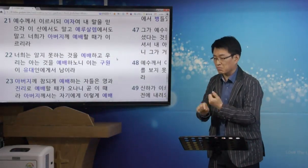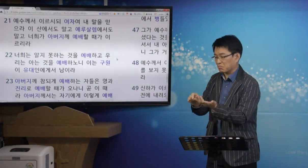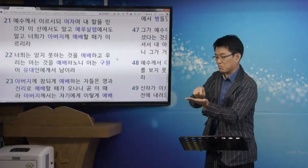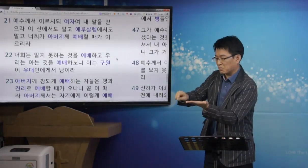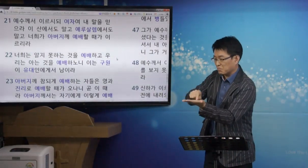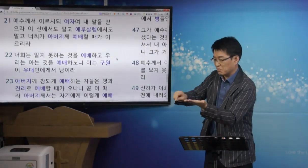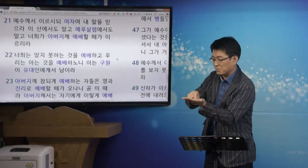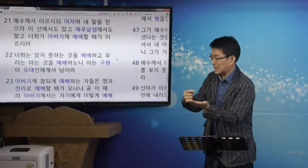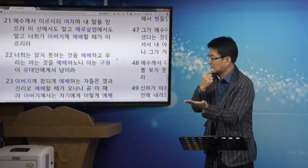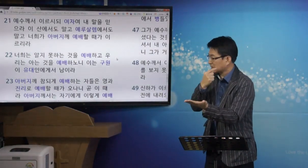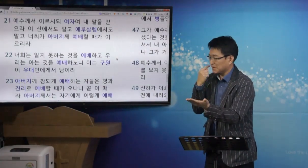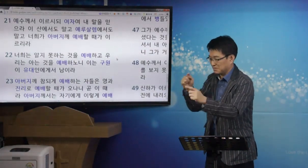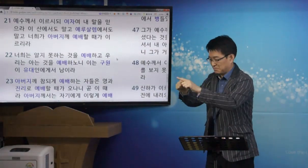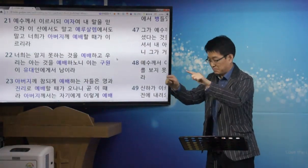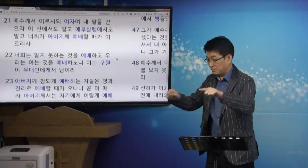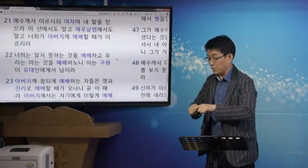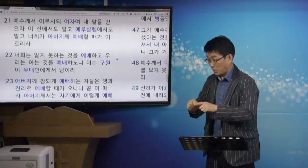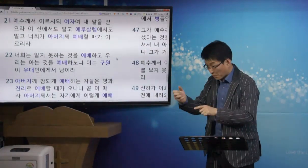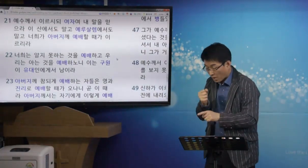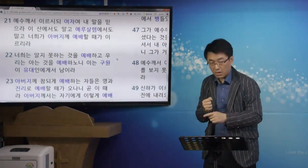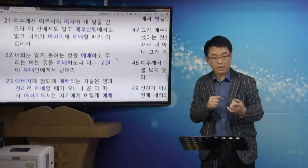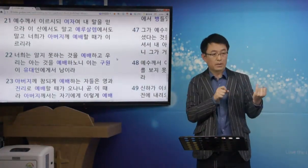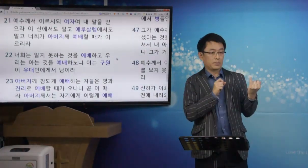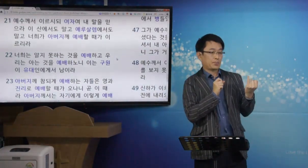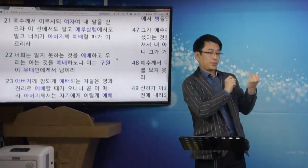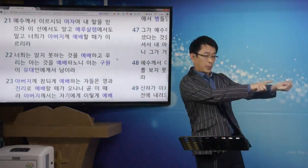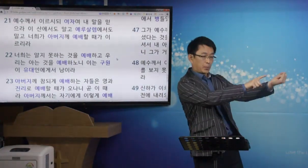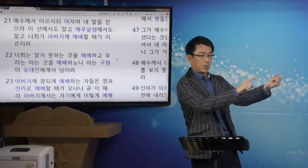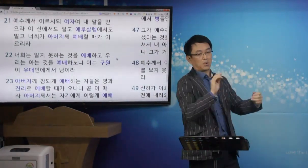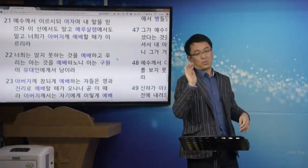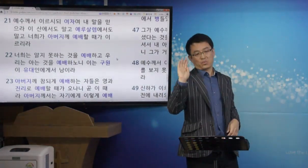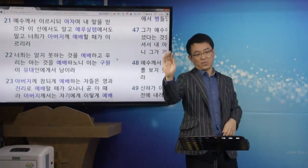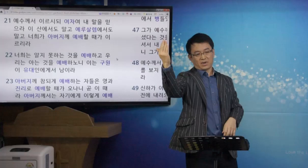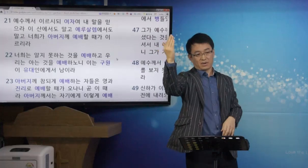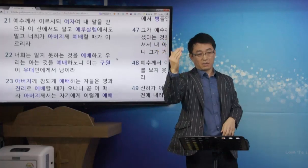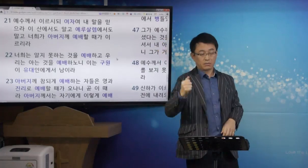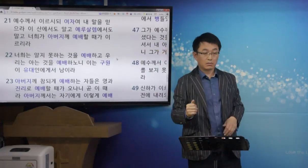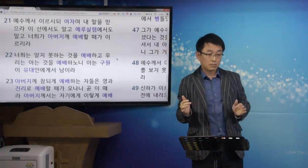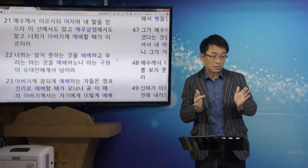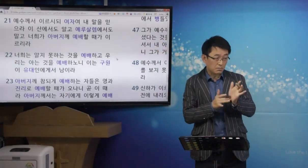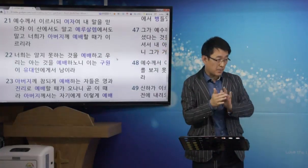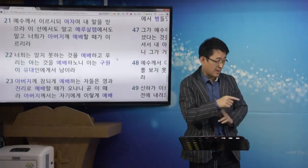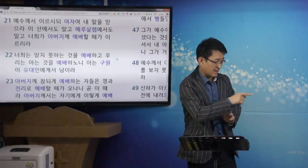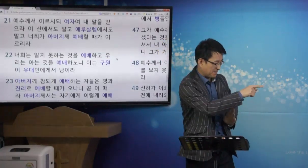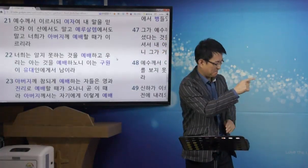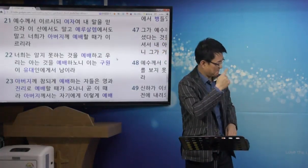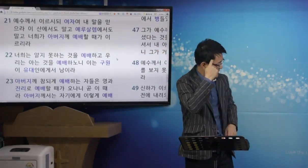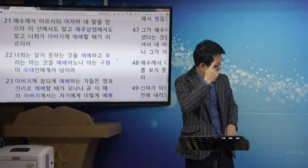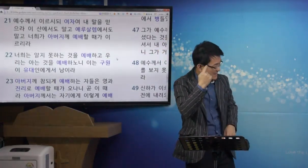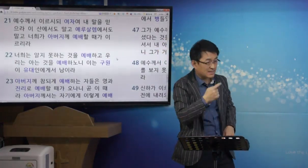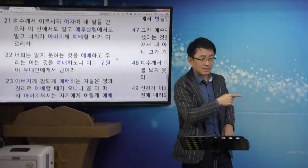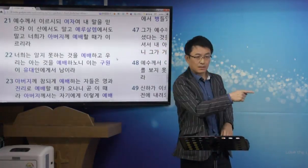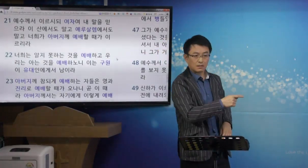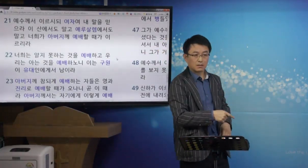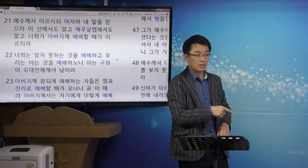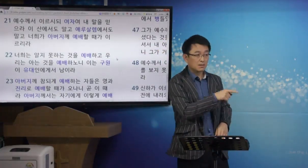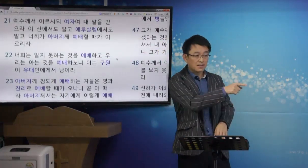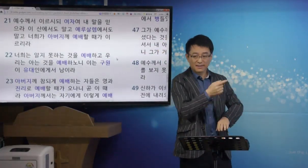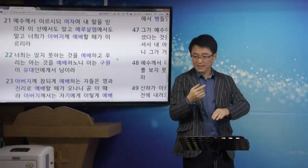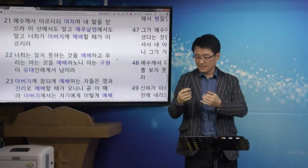모세의 법 아래 그 이혼이 가능하고 율법 증서를 가지고 여자를 내쫓을 수 있는 권위를 가지고 있는 것에 대해서